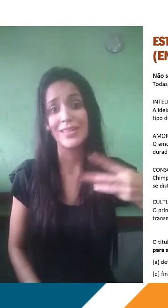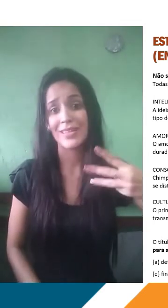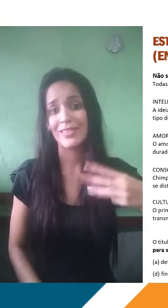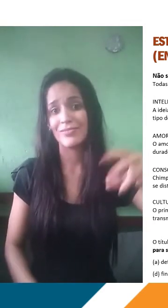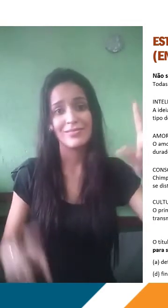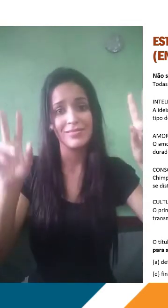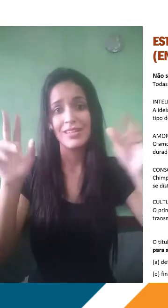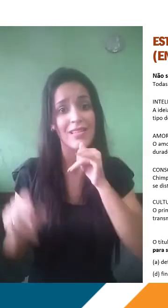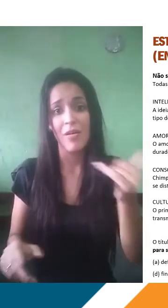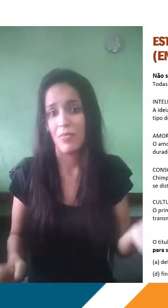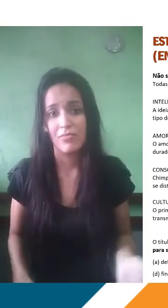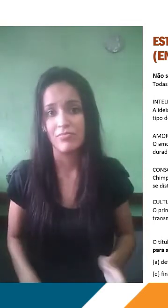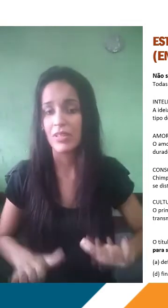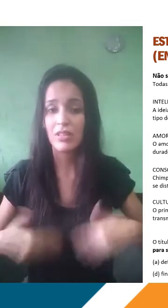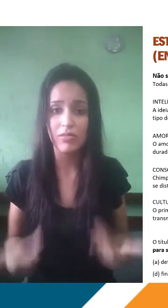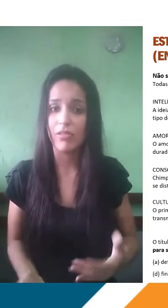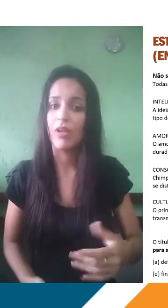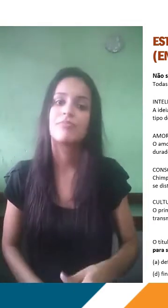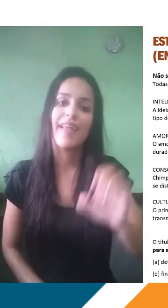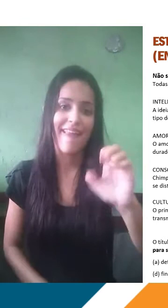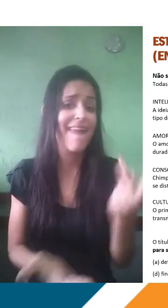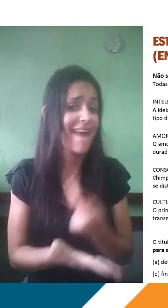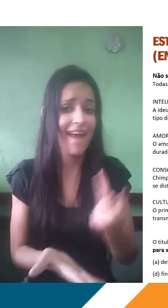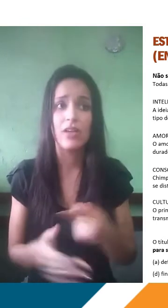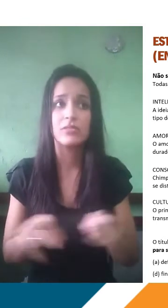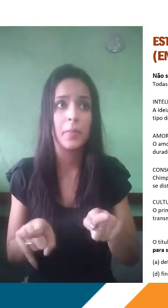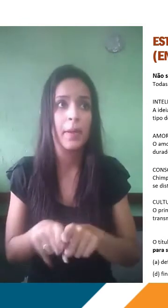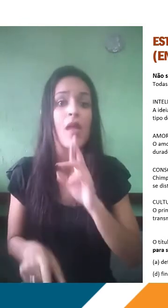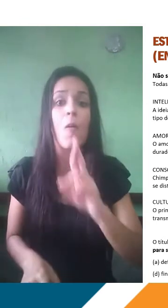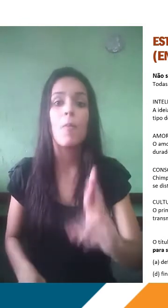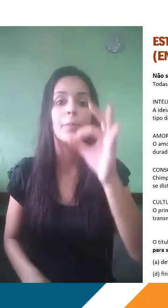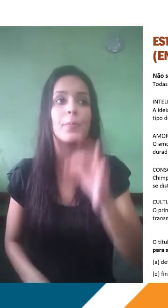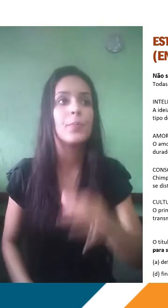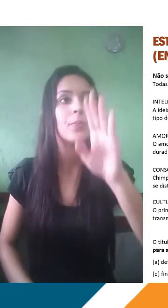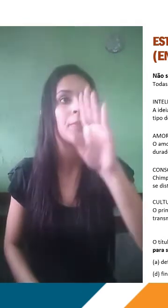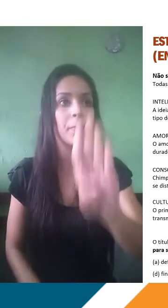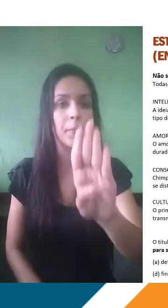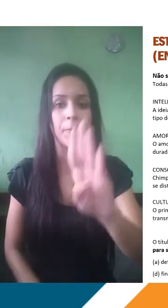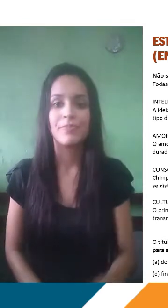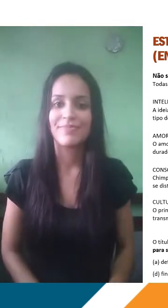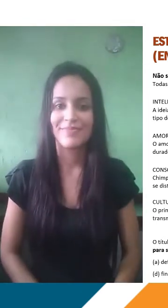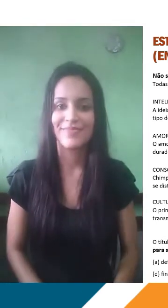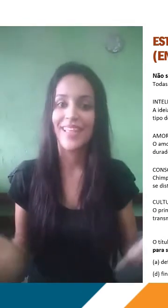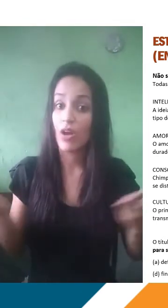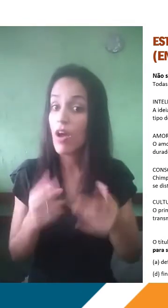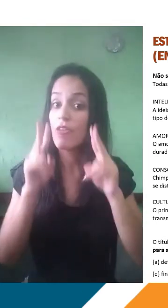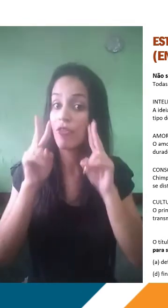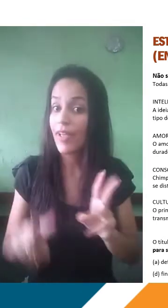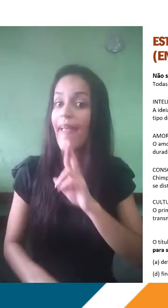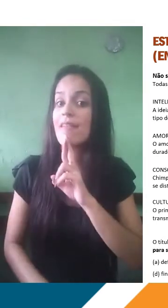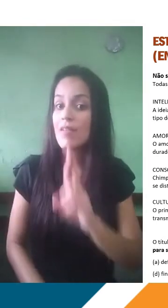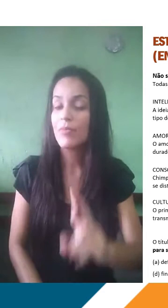Por isso, a letra E também é incorreta Bom, agora vocês vão ver no